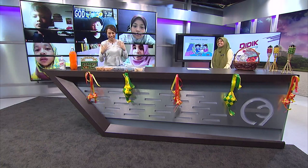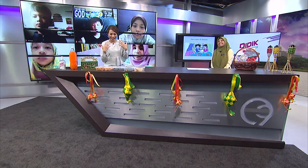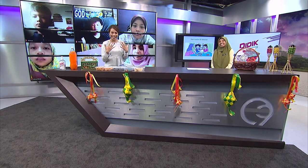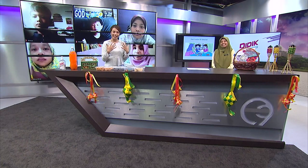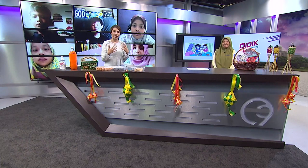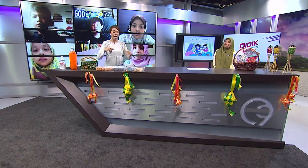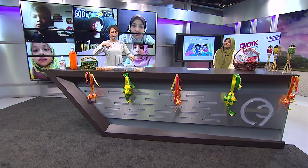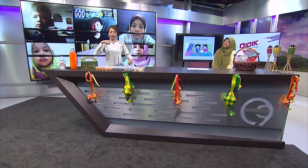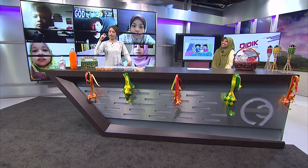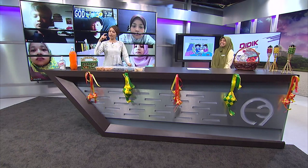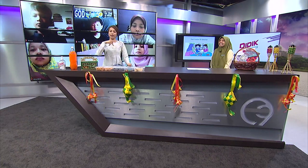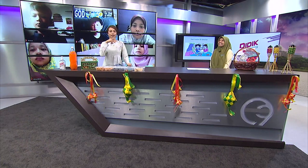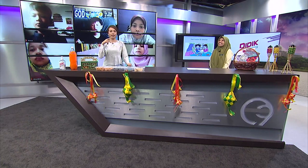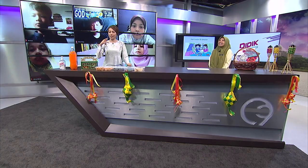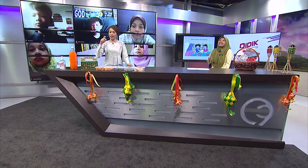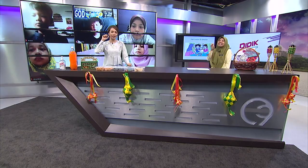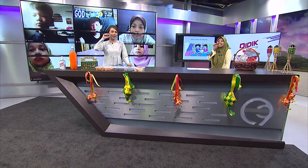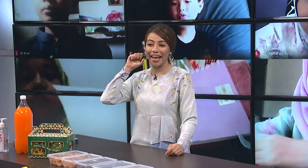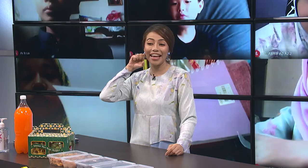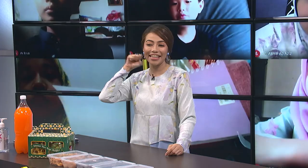Bersama Akak Elian,